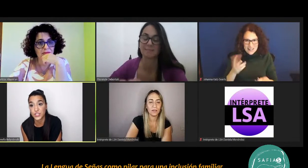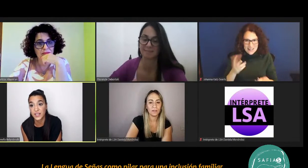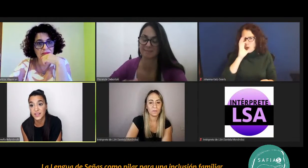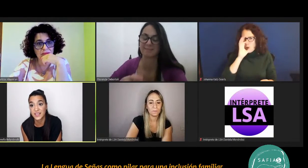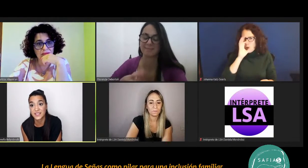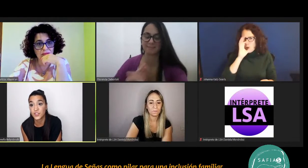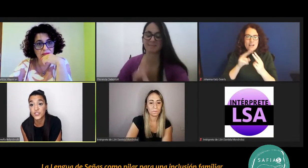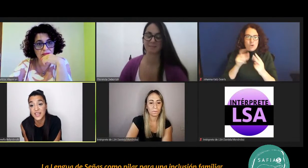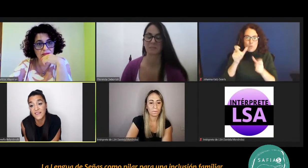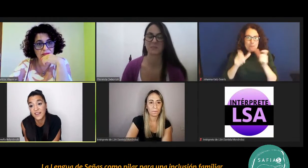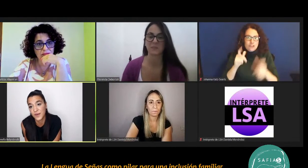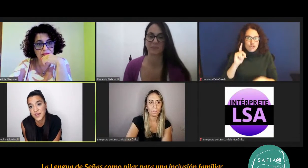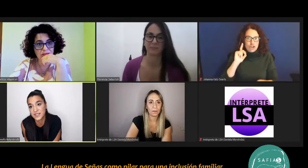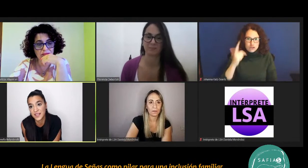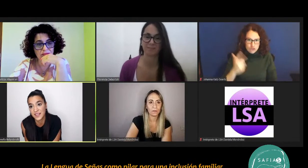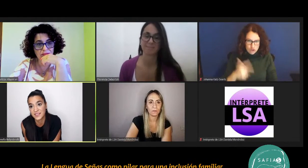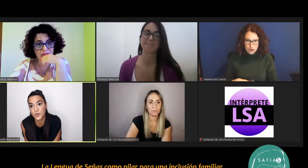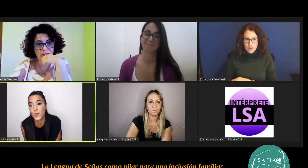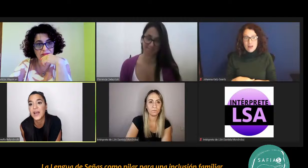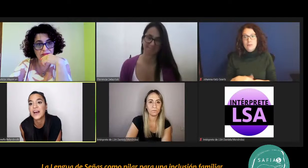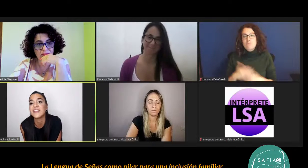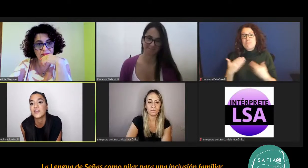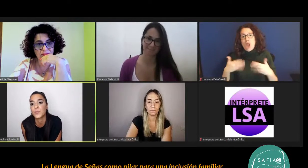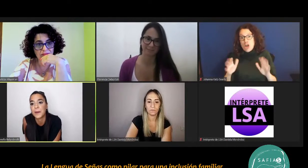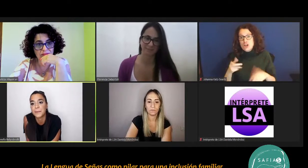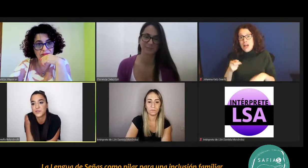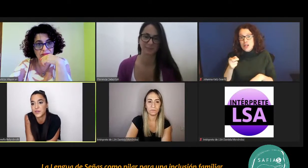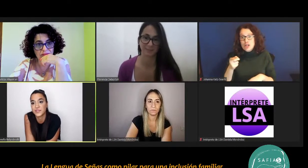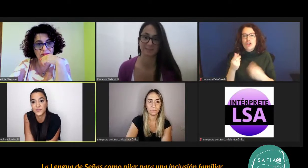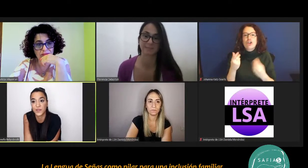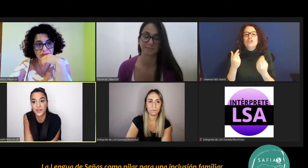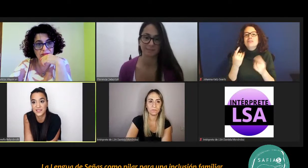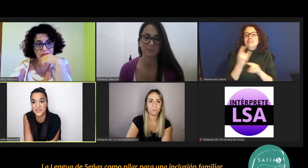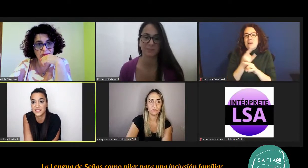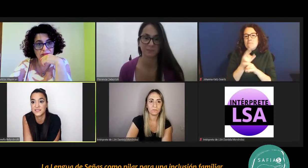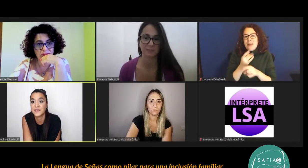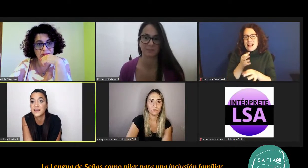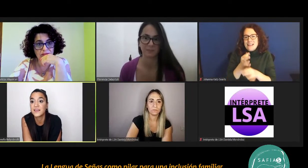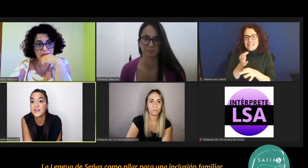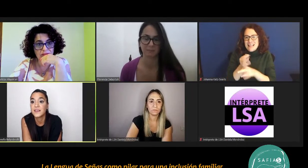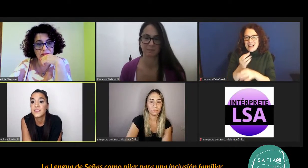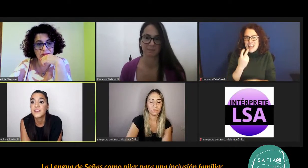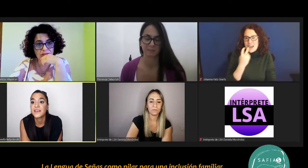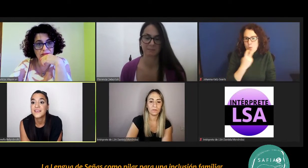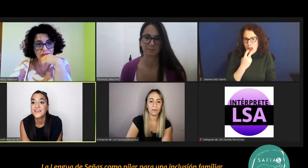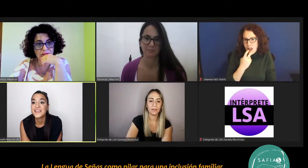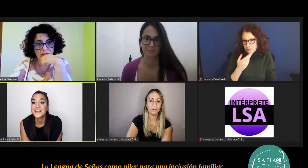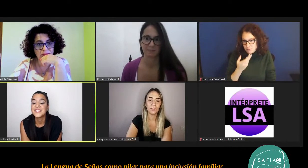son oyentes, no saben lengua de señas, nunca vieron una persona sorda quizás.